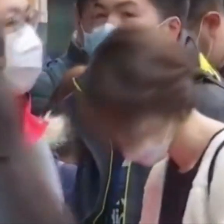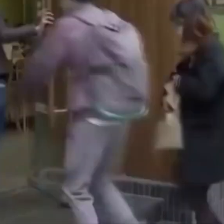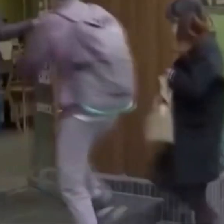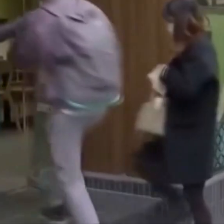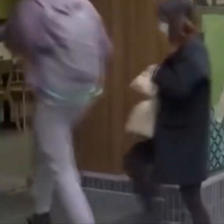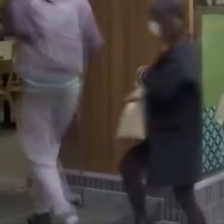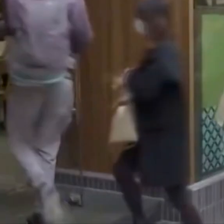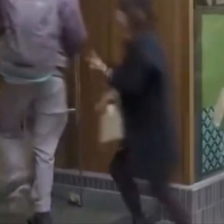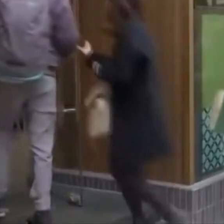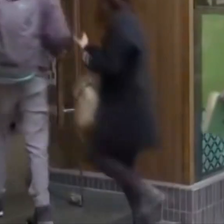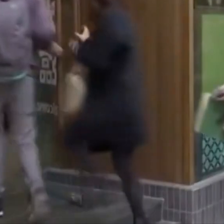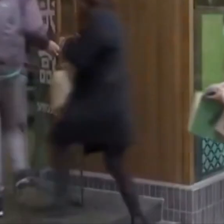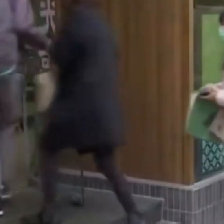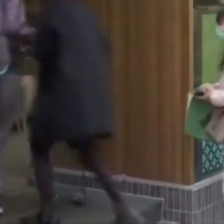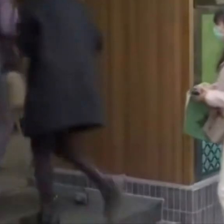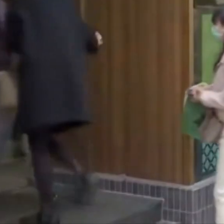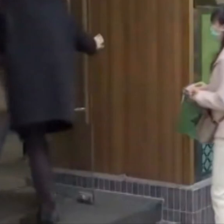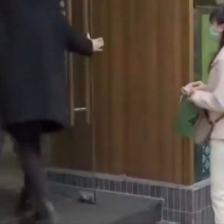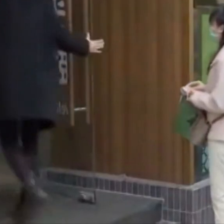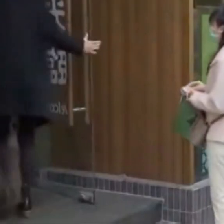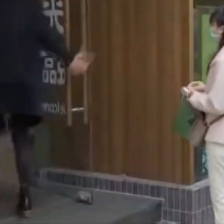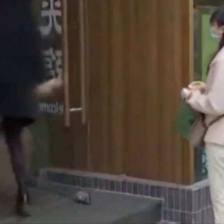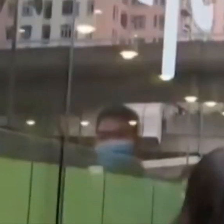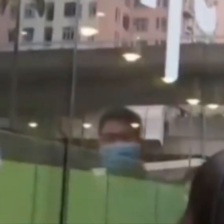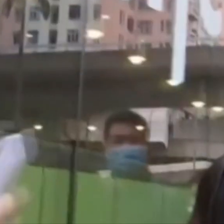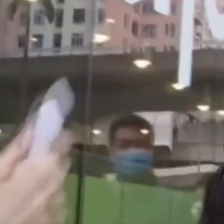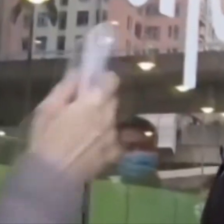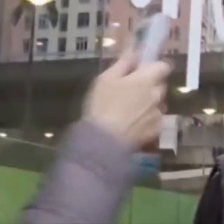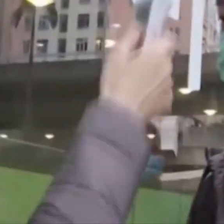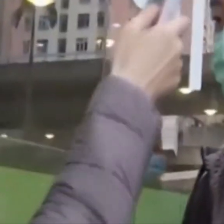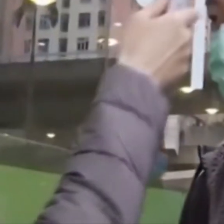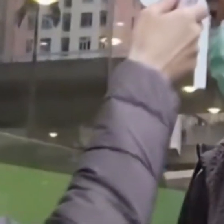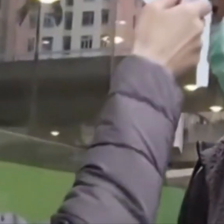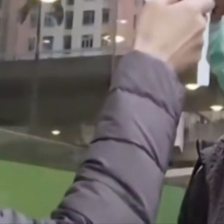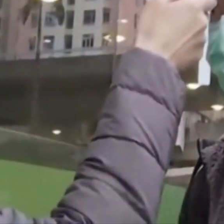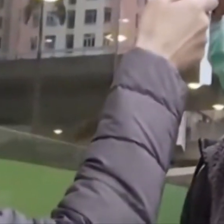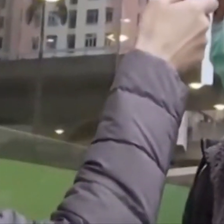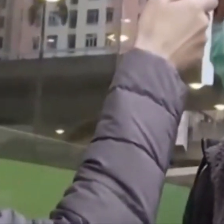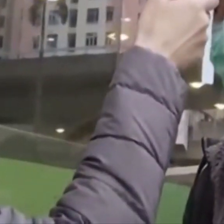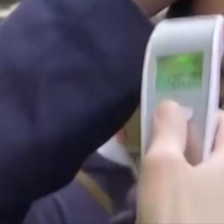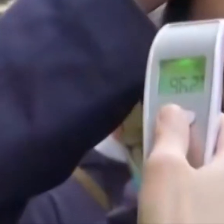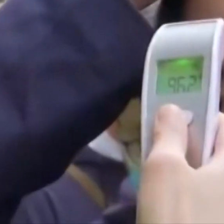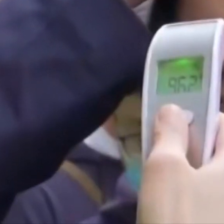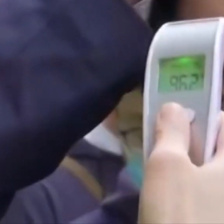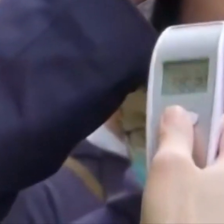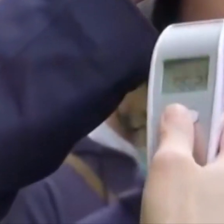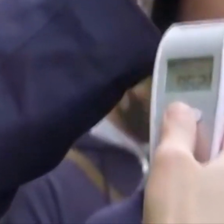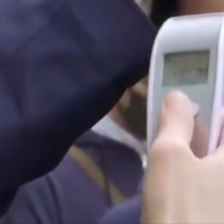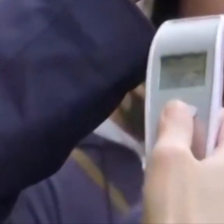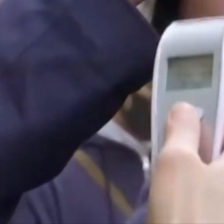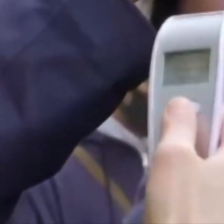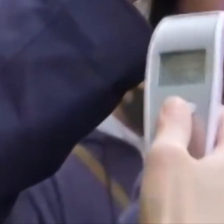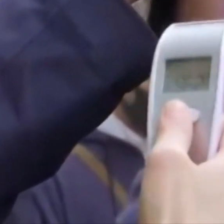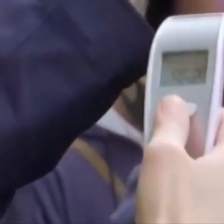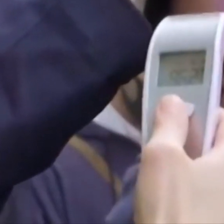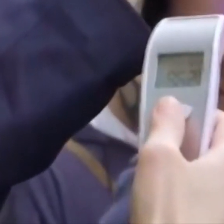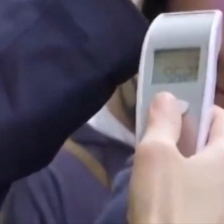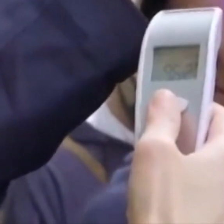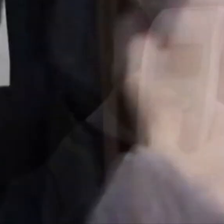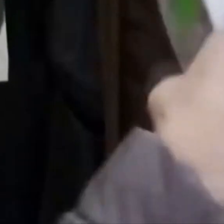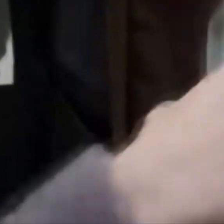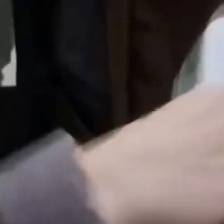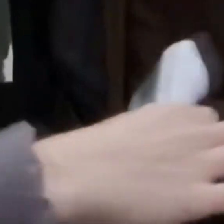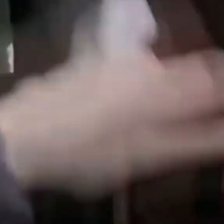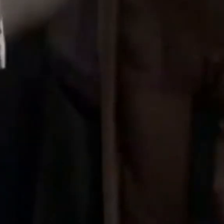se mantiene Punta Arenas y Limón sin casos confirmados. En Pérez Zeledón, el Hospital